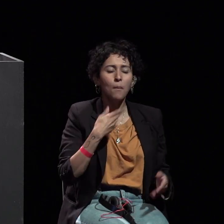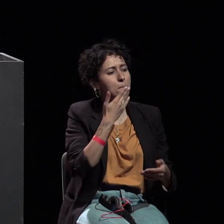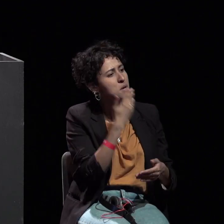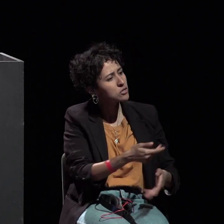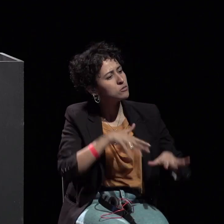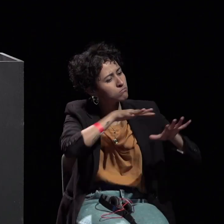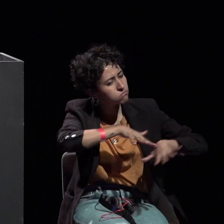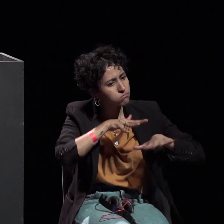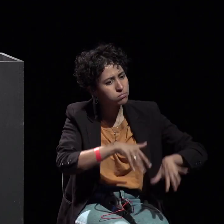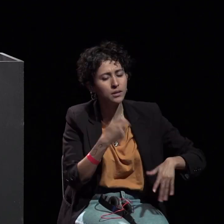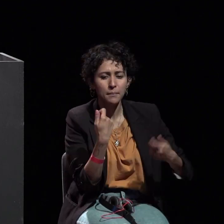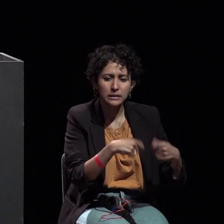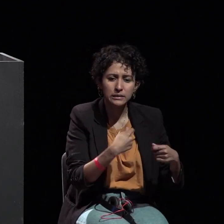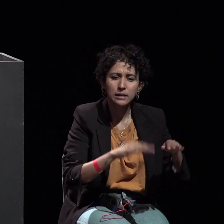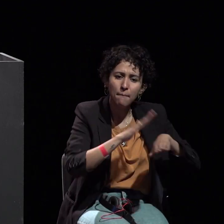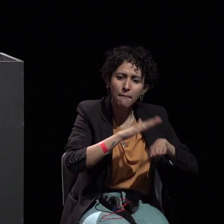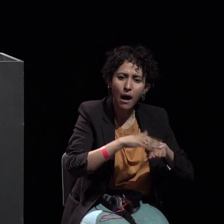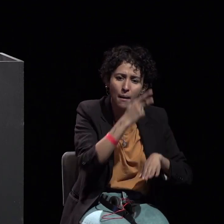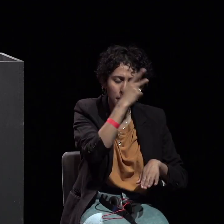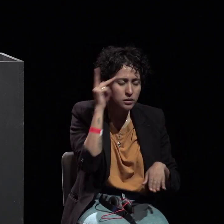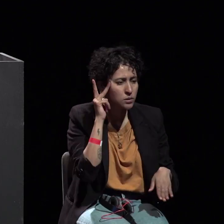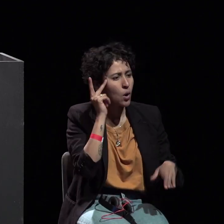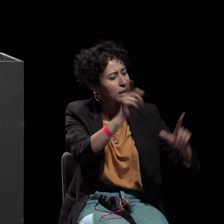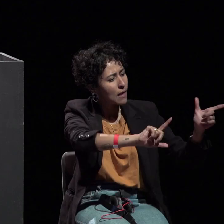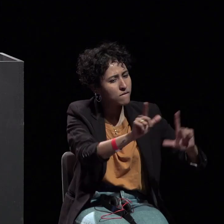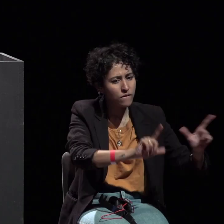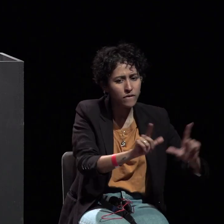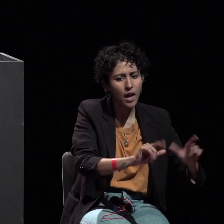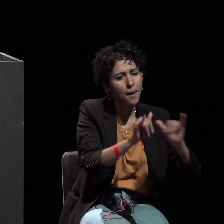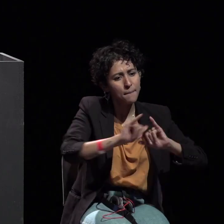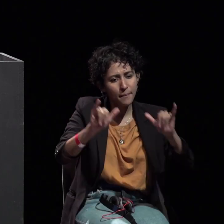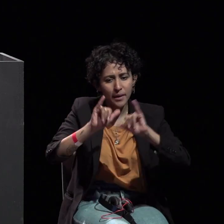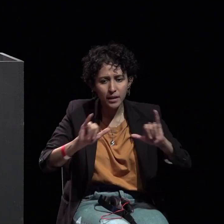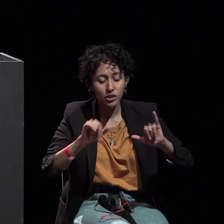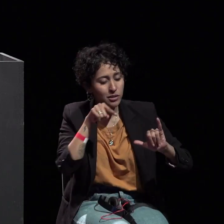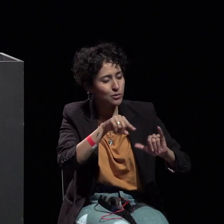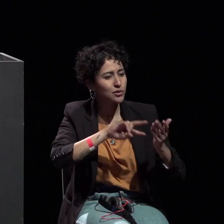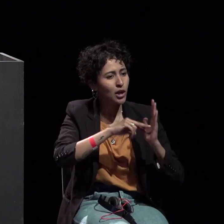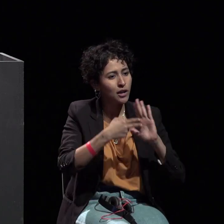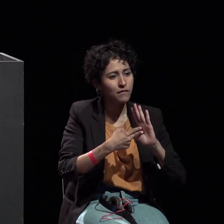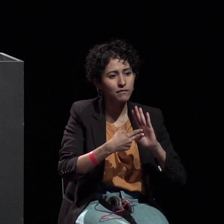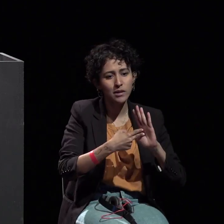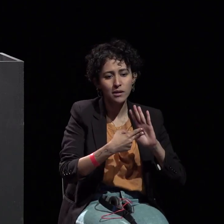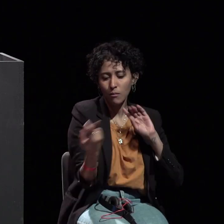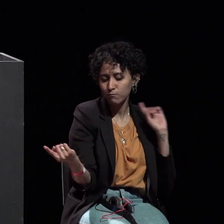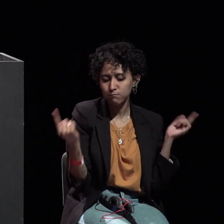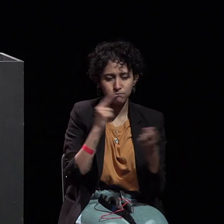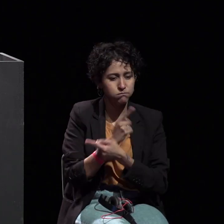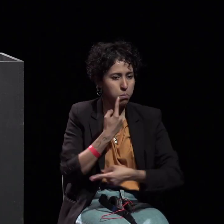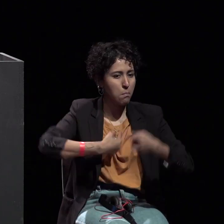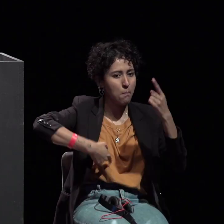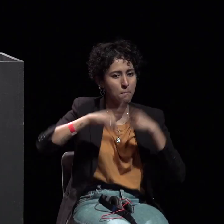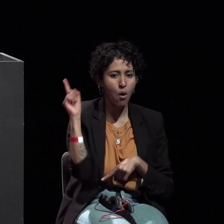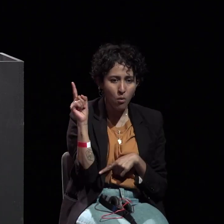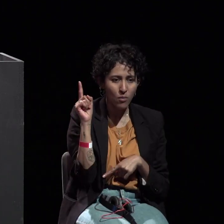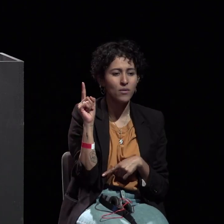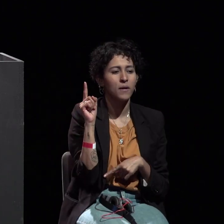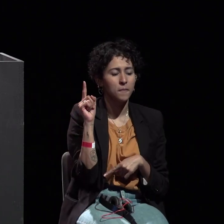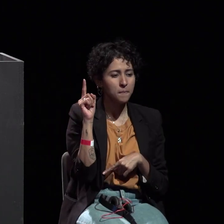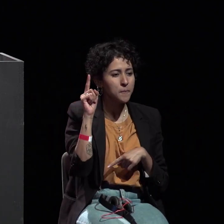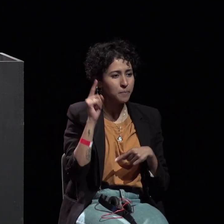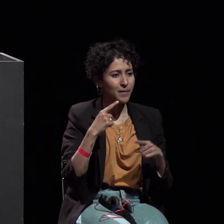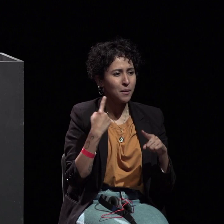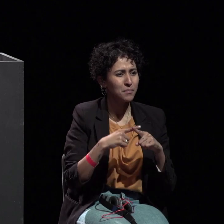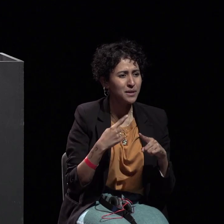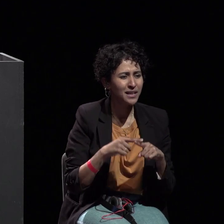de potência para a gente virar o jogo de um contemporâneo em que essa noção de humano deixou muita gente